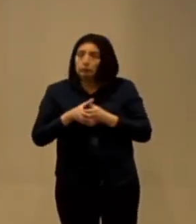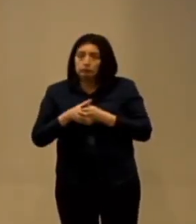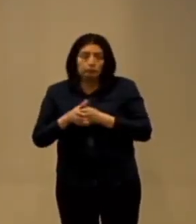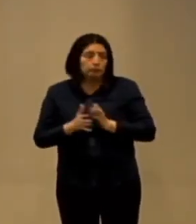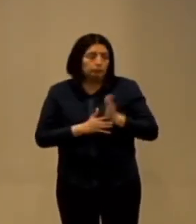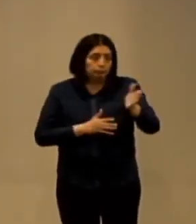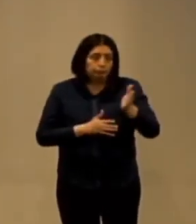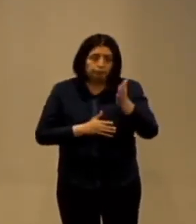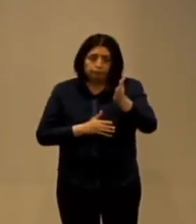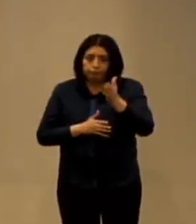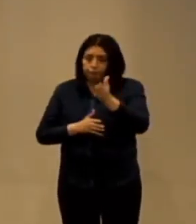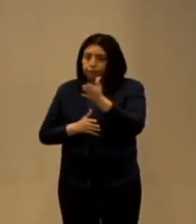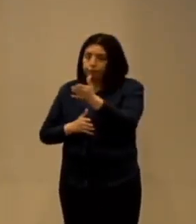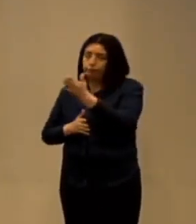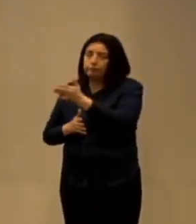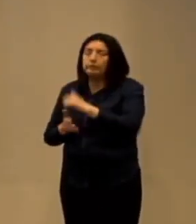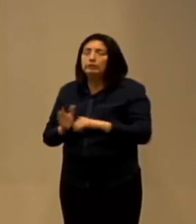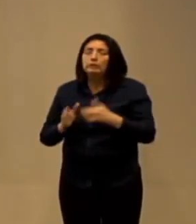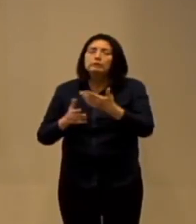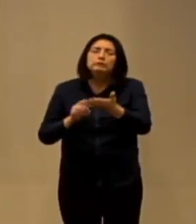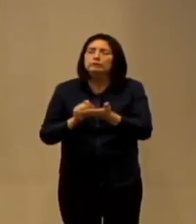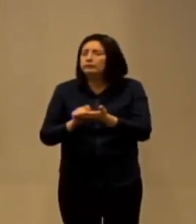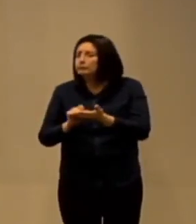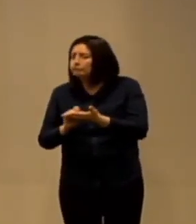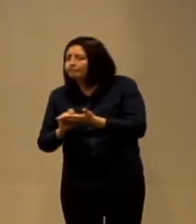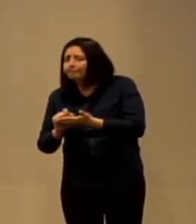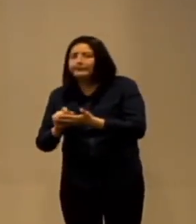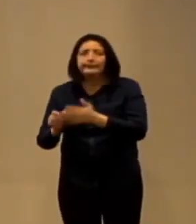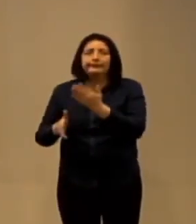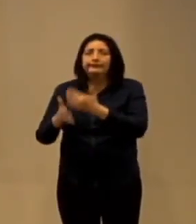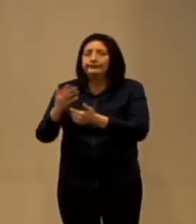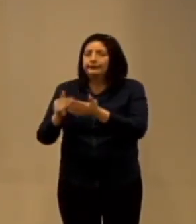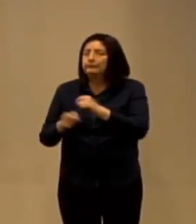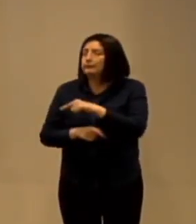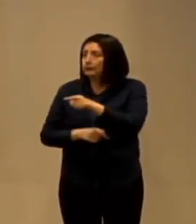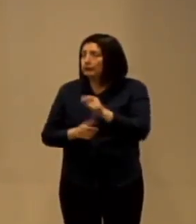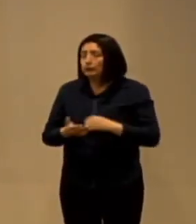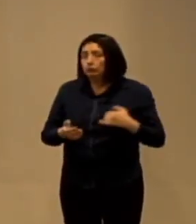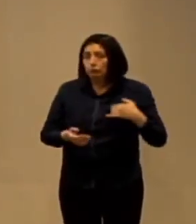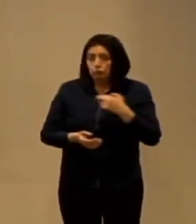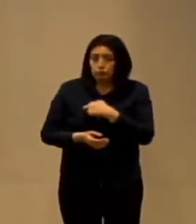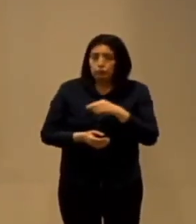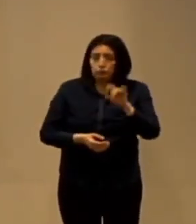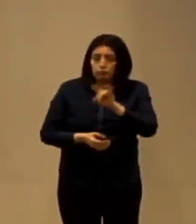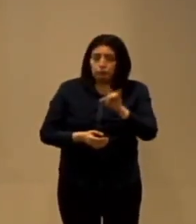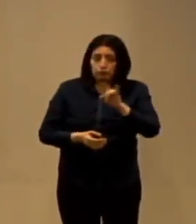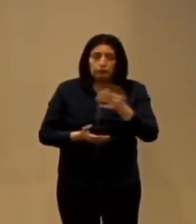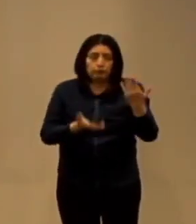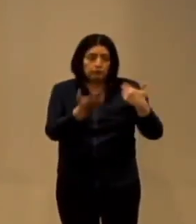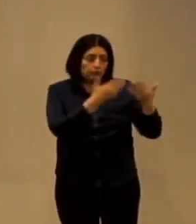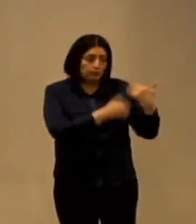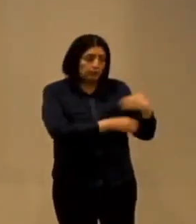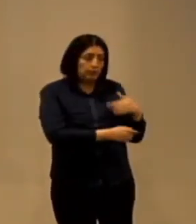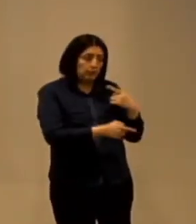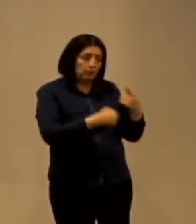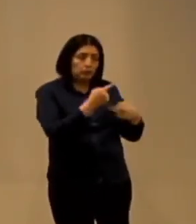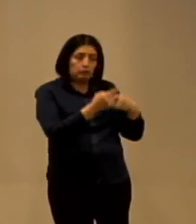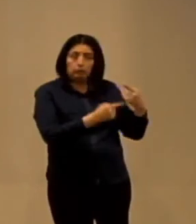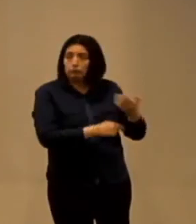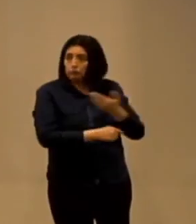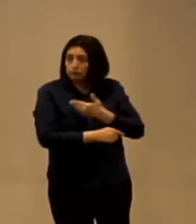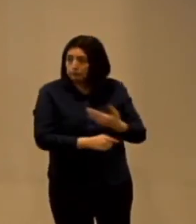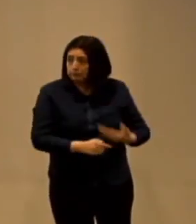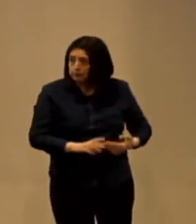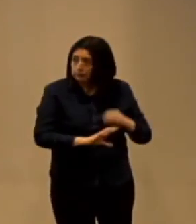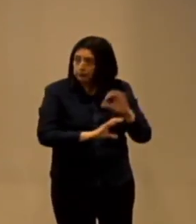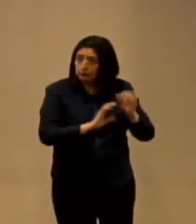itinerantes de calificación de la discapacidad es una de las estrategias que hemos usado. Bien lo contó Darío ahora que con el Comando